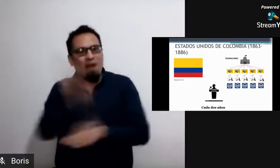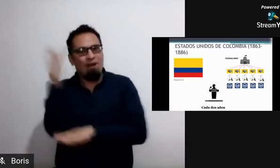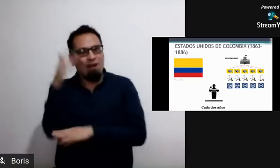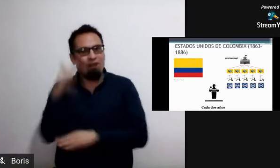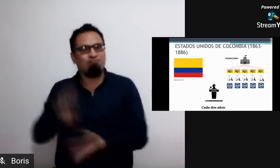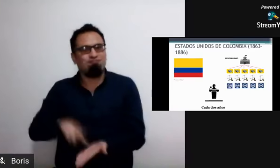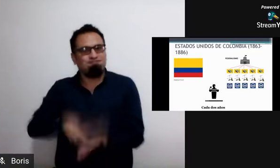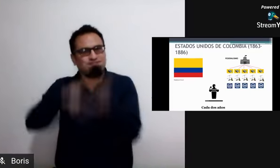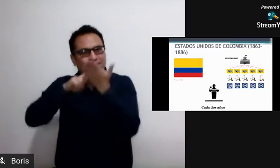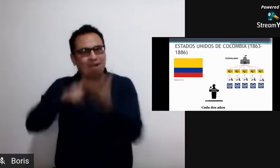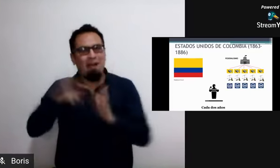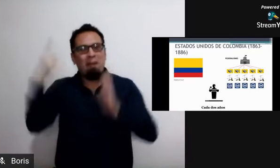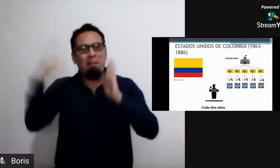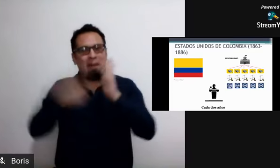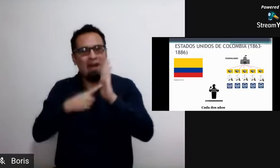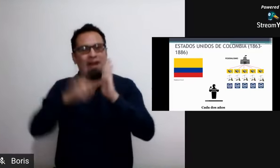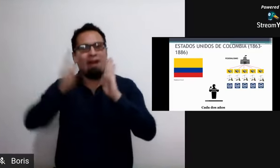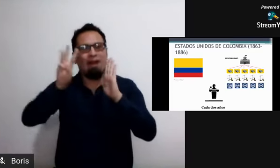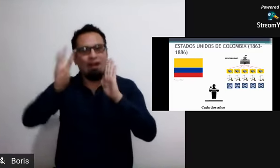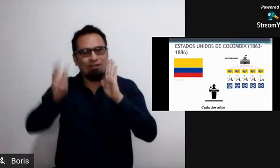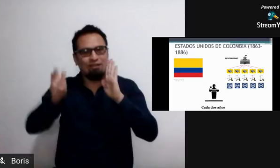bandera también es modificada.